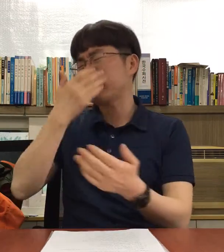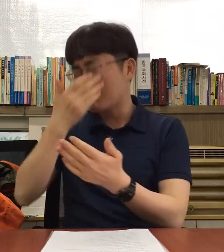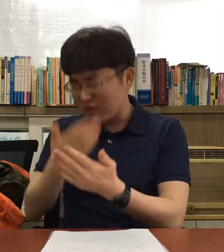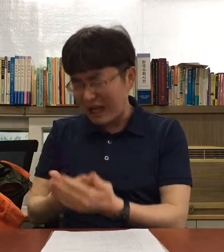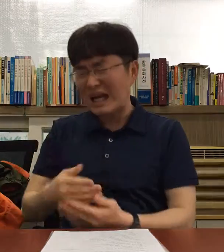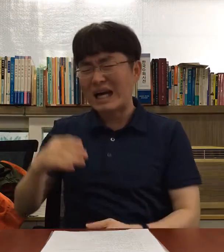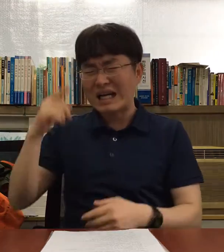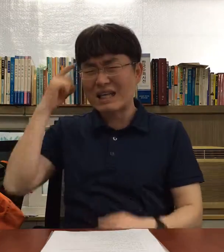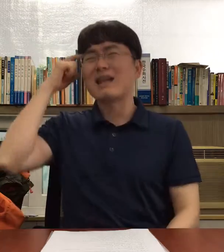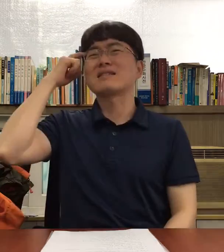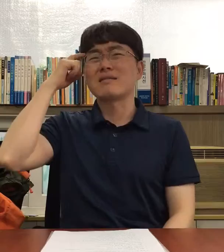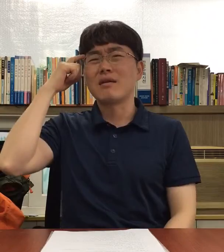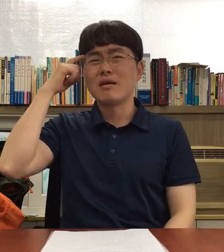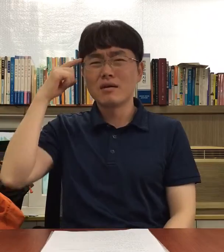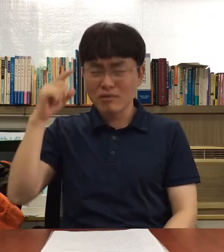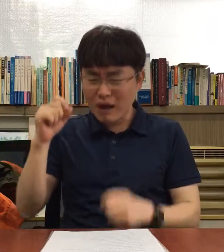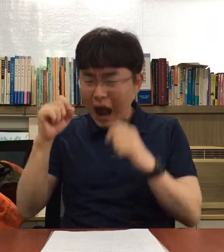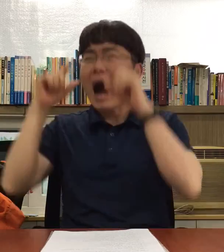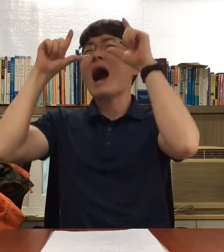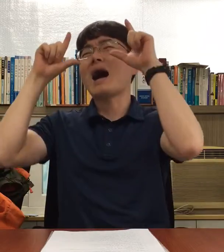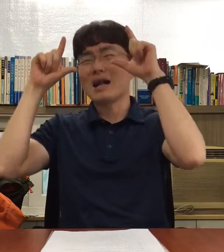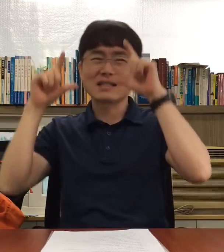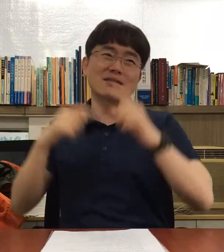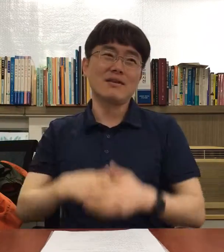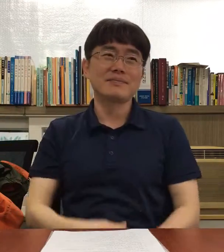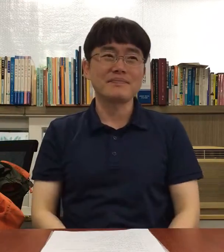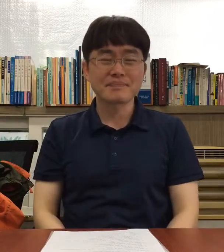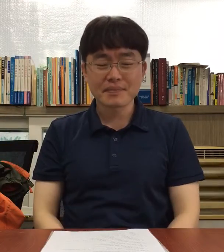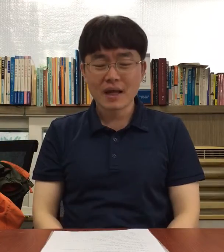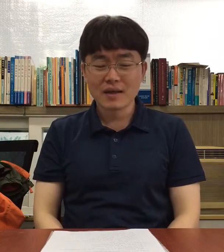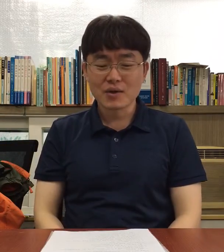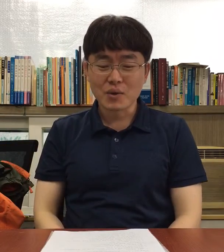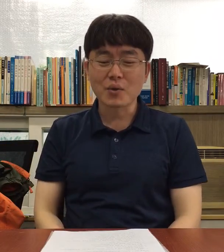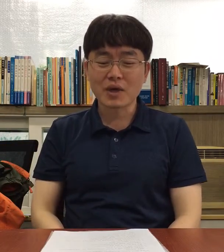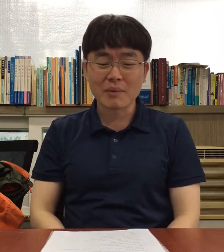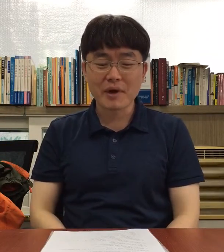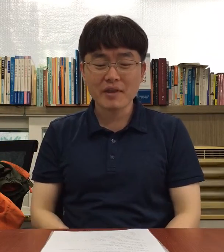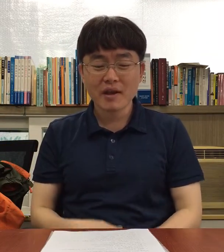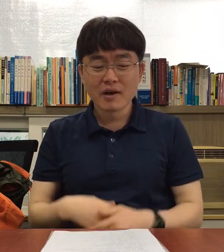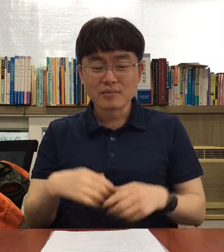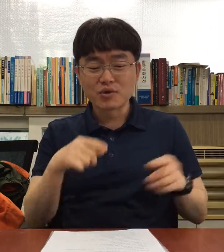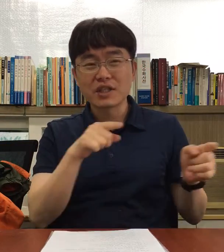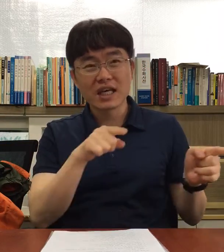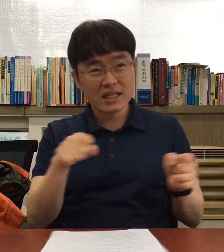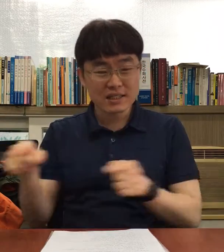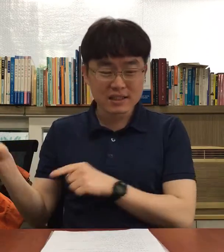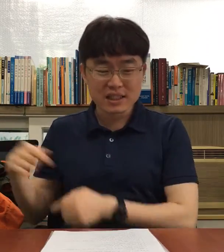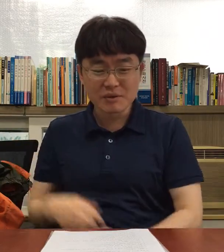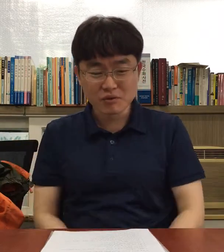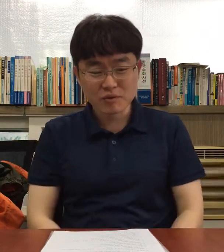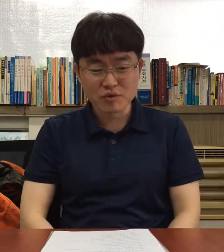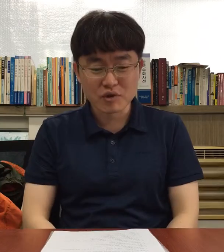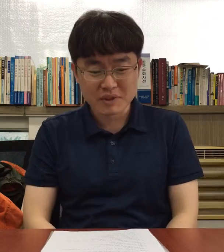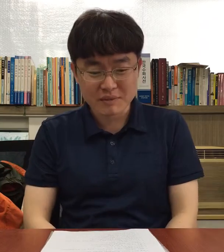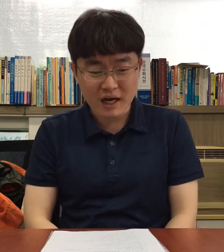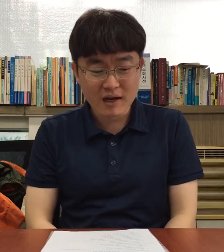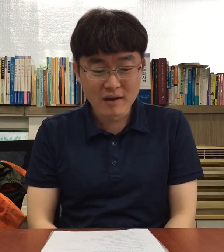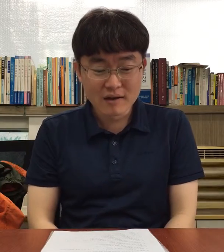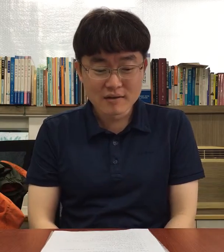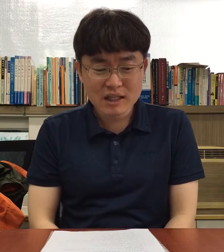중요하구나 깨달았어. 알았어. 이렇게 하면 문장이 흐름이 부드럽습니다. 세